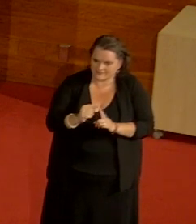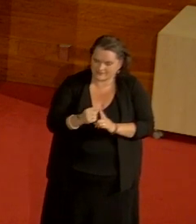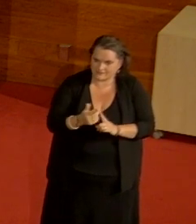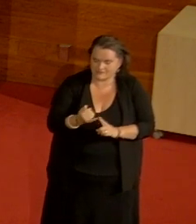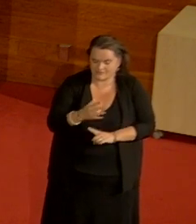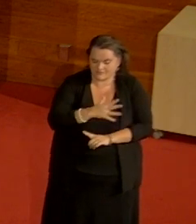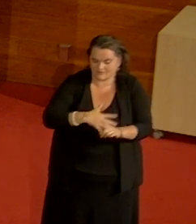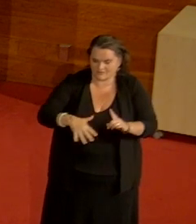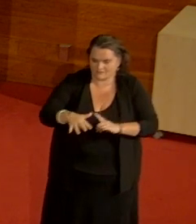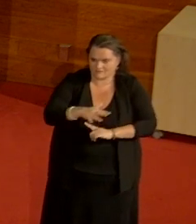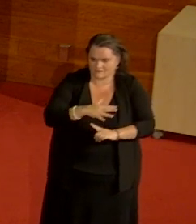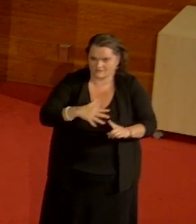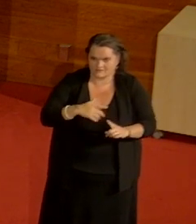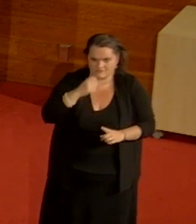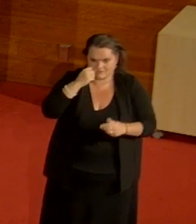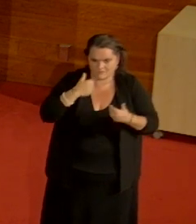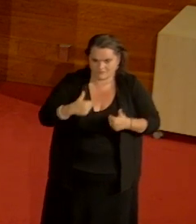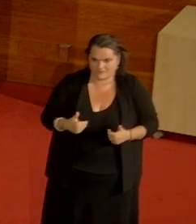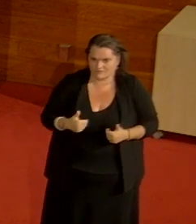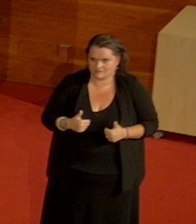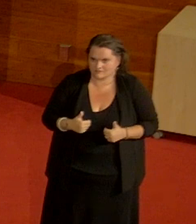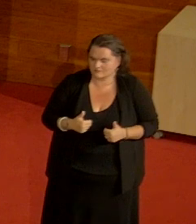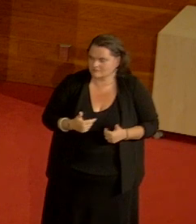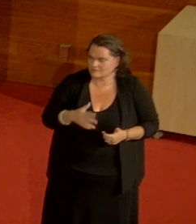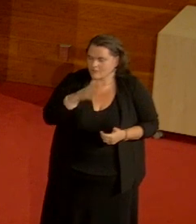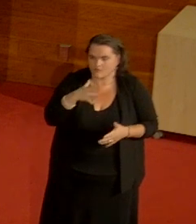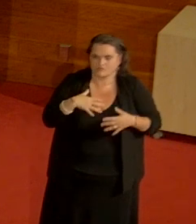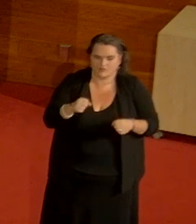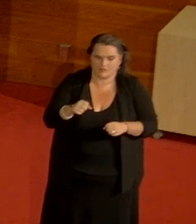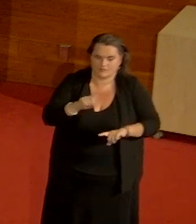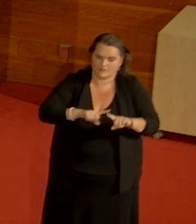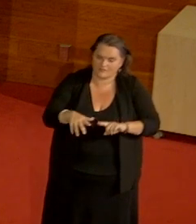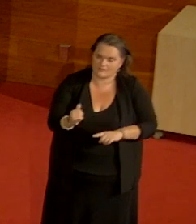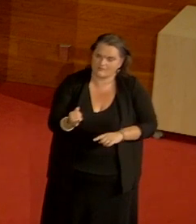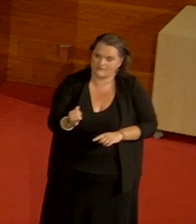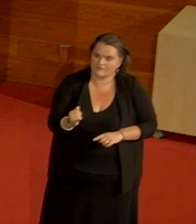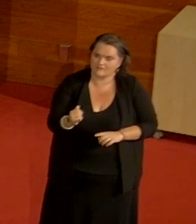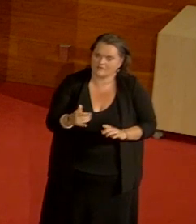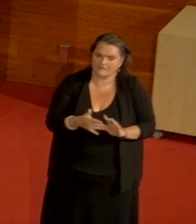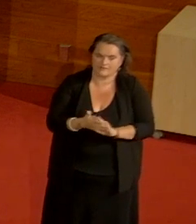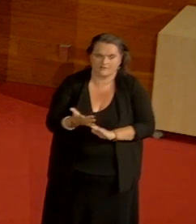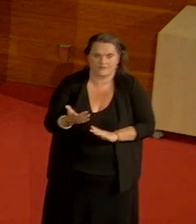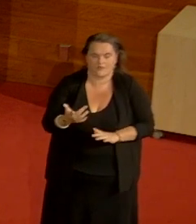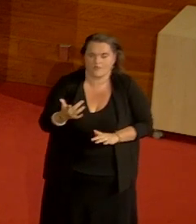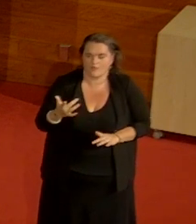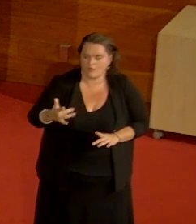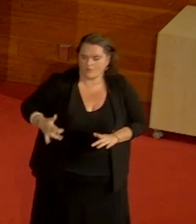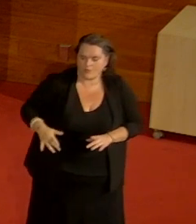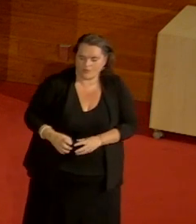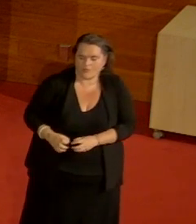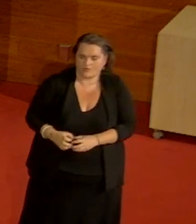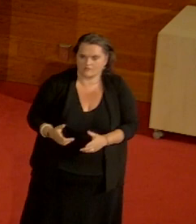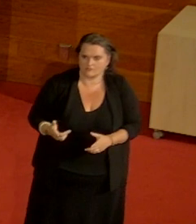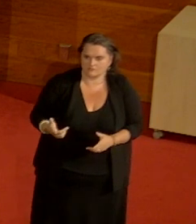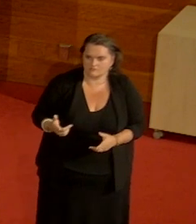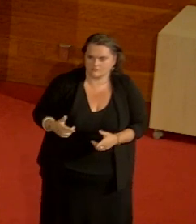contextualizarnos como humanos porque los problemas de salud que tenemos no son problemas de un órgano sino son problemas de